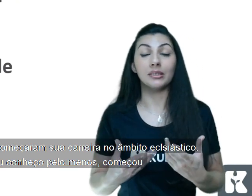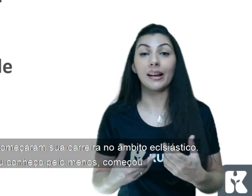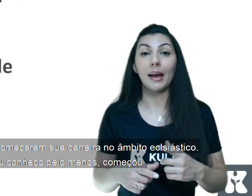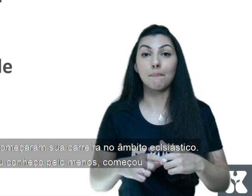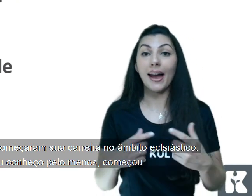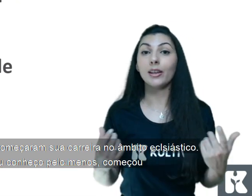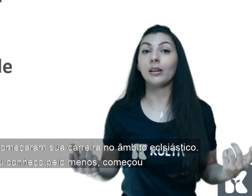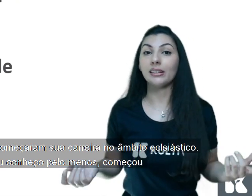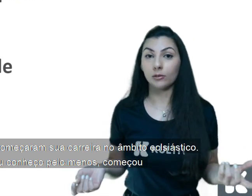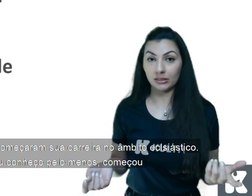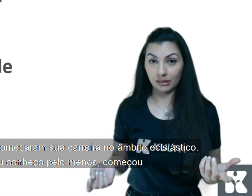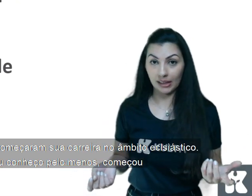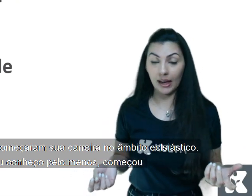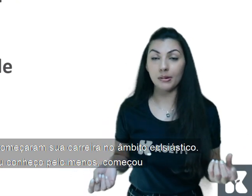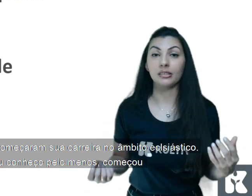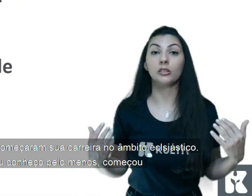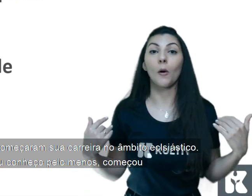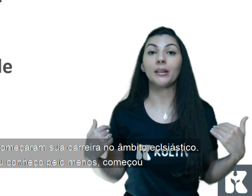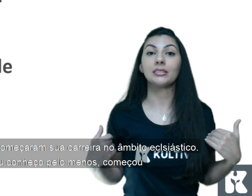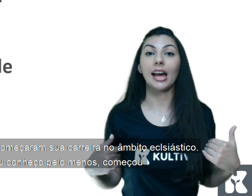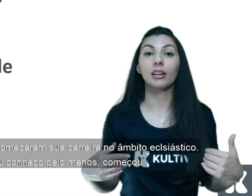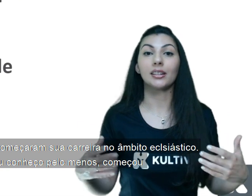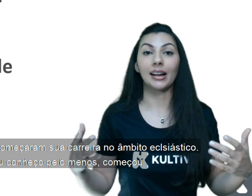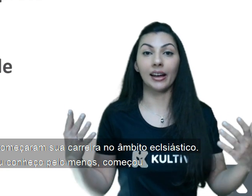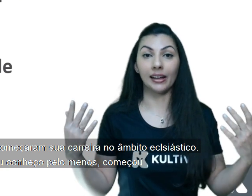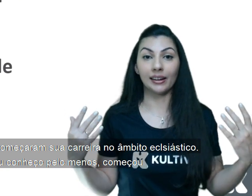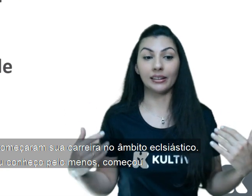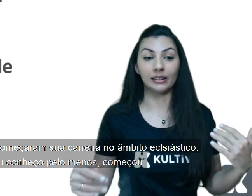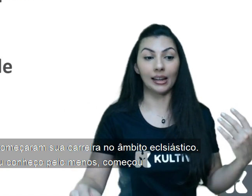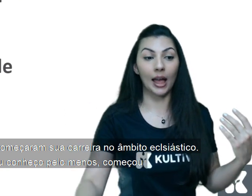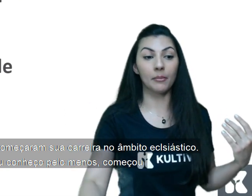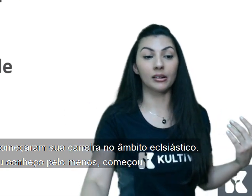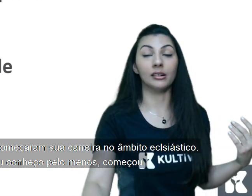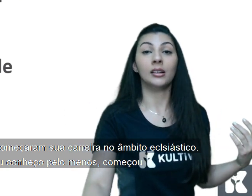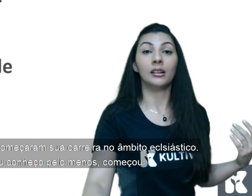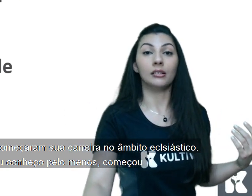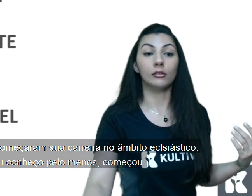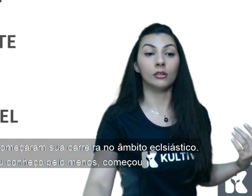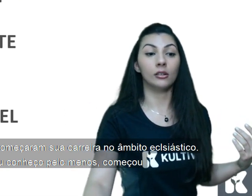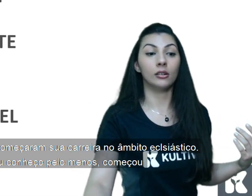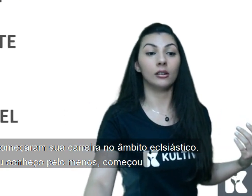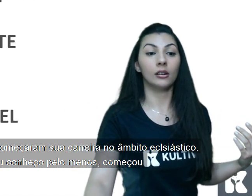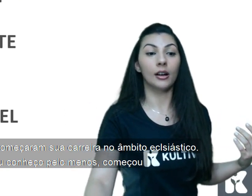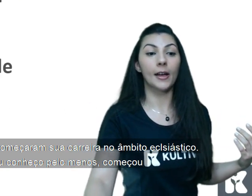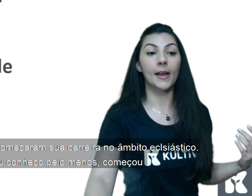Posso dizer que a maioria dos intérpretes começaram essa carreira de intérprete